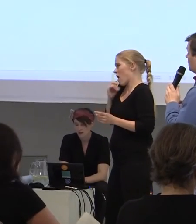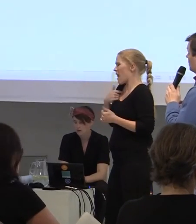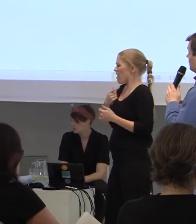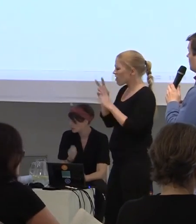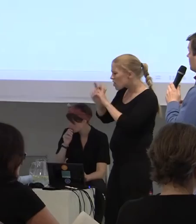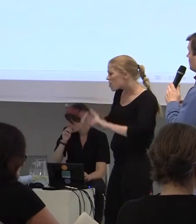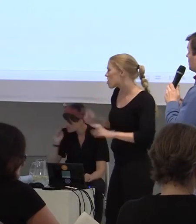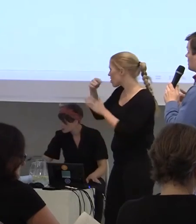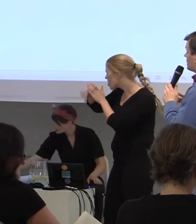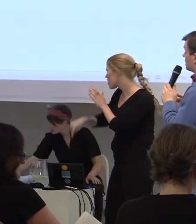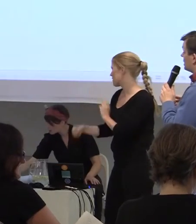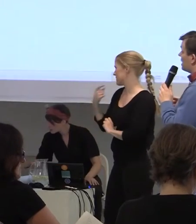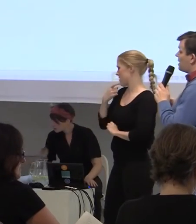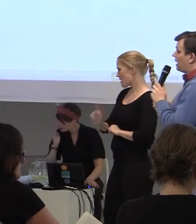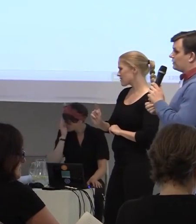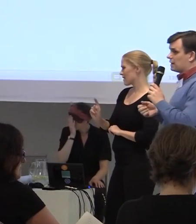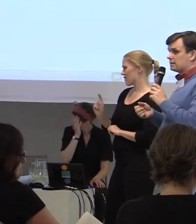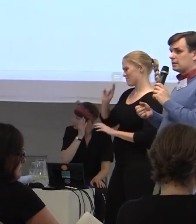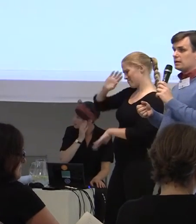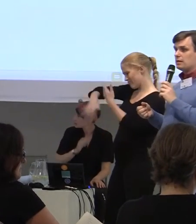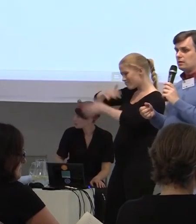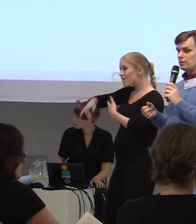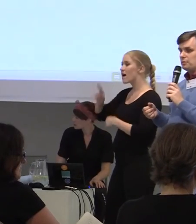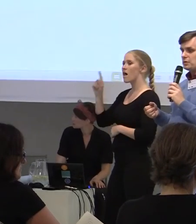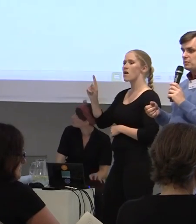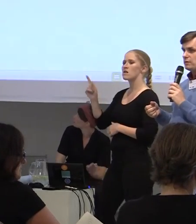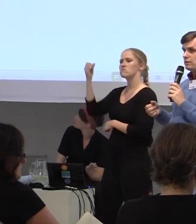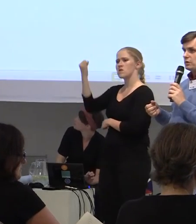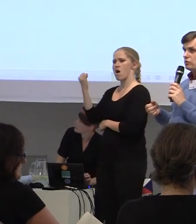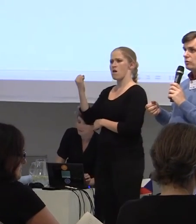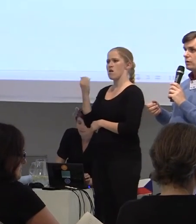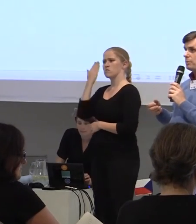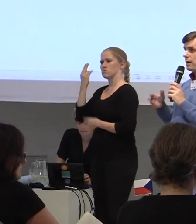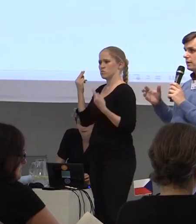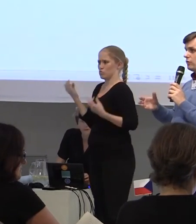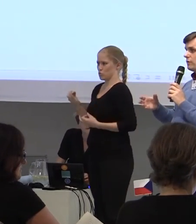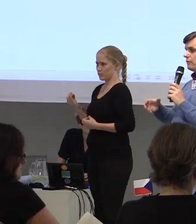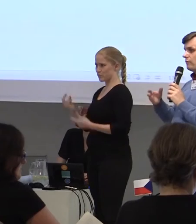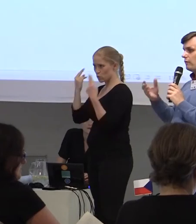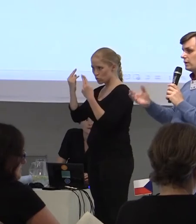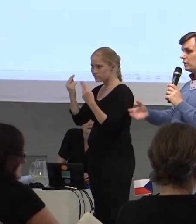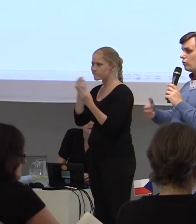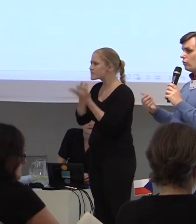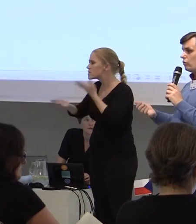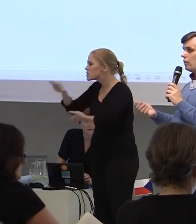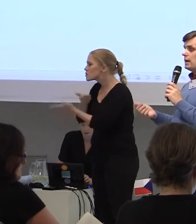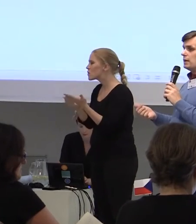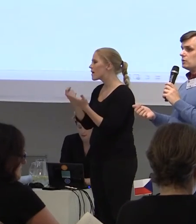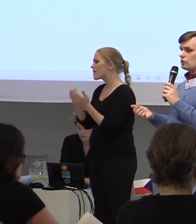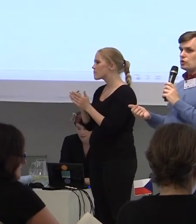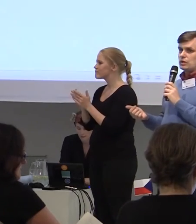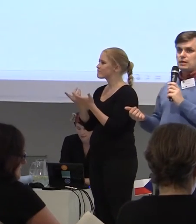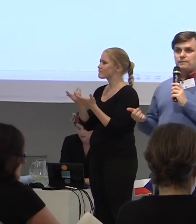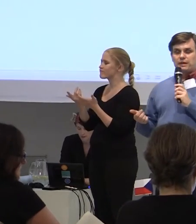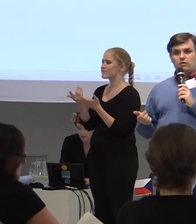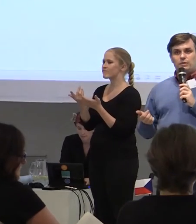tom nějak ztratit, ale v zásadě jsme diskutovali pár takových velkých okruhů,